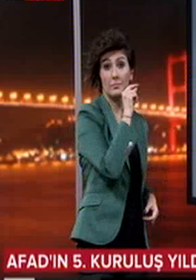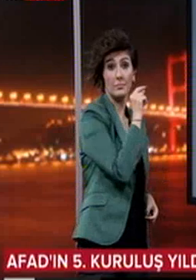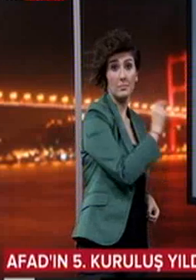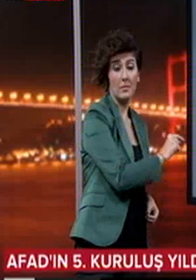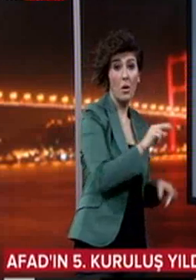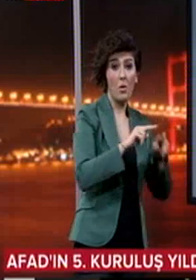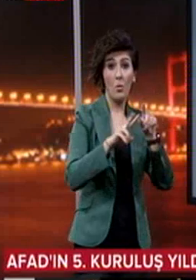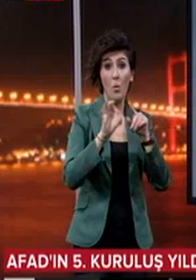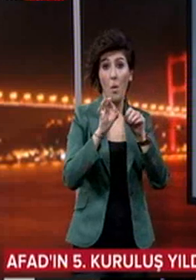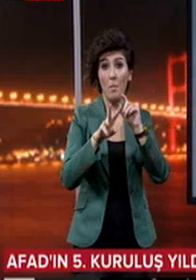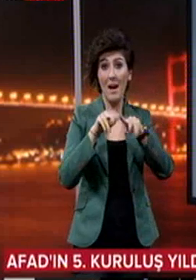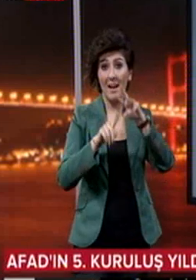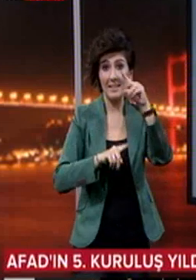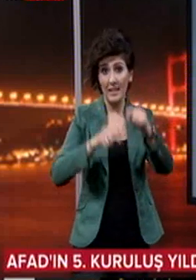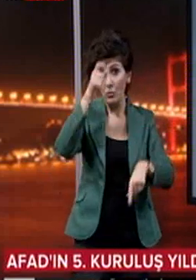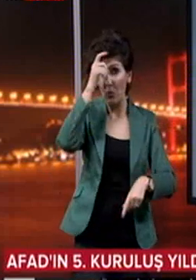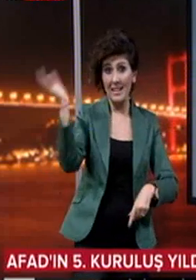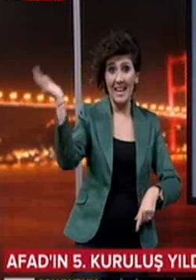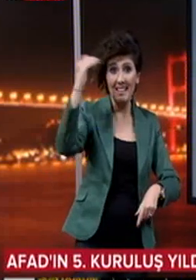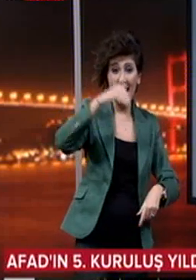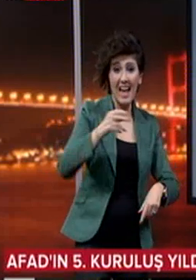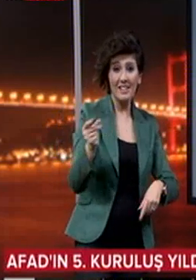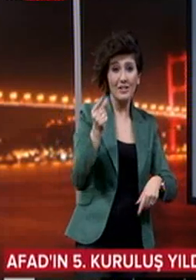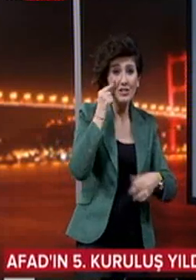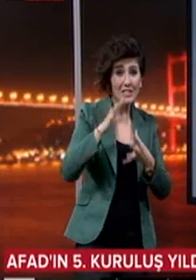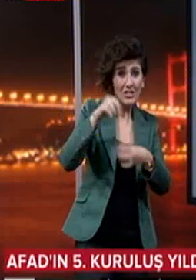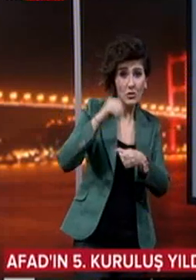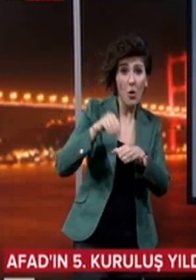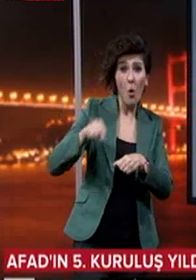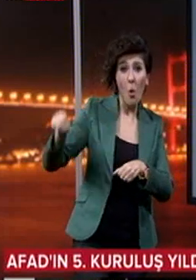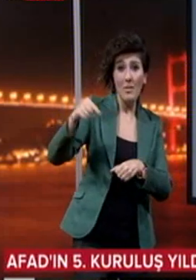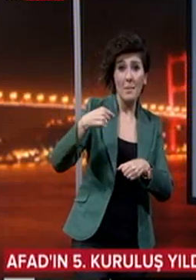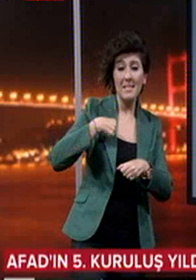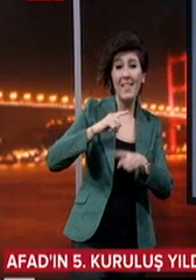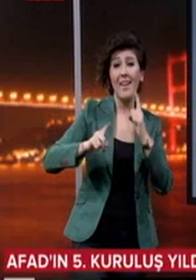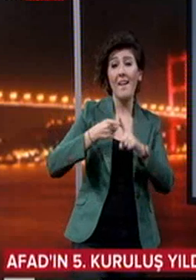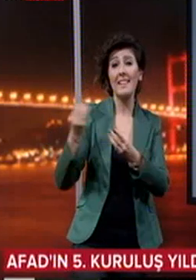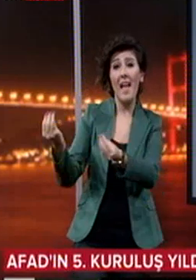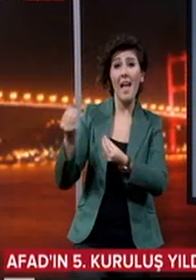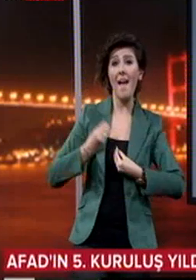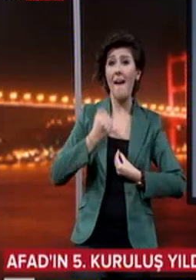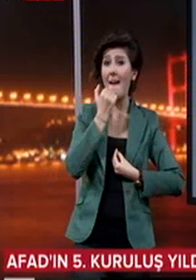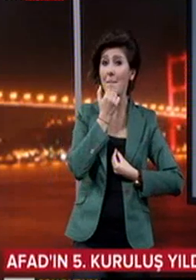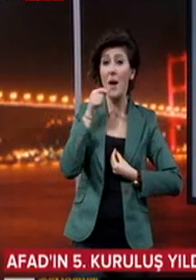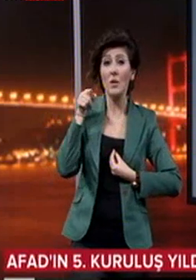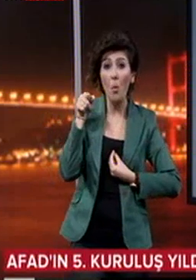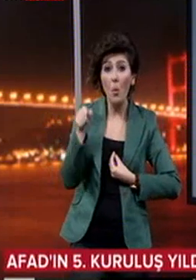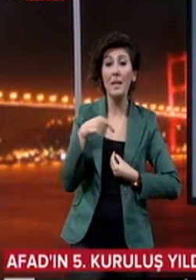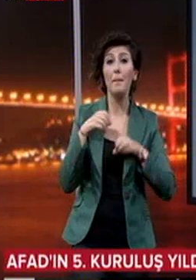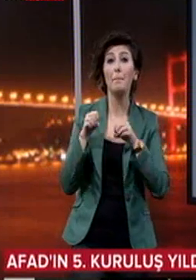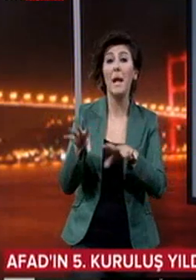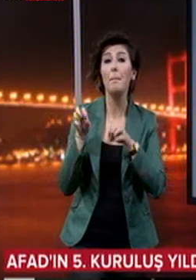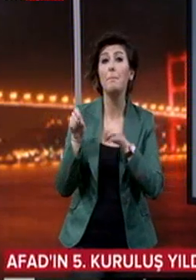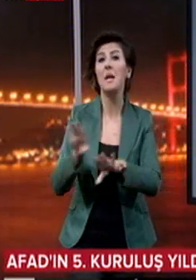Başbakan Davutoğlu, Kobani'den Türkiye'ye gelen sığınmacılar için onlar bize tarihin emanetleridir, onları bırakmadık,